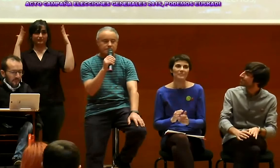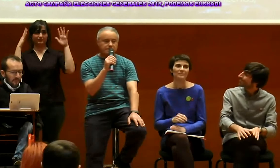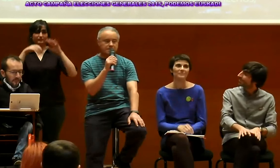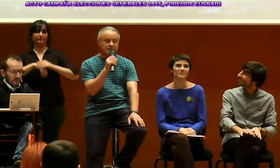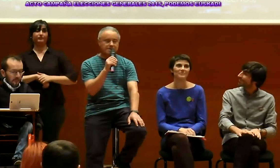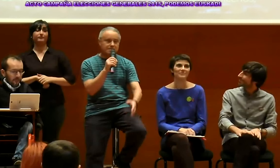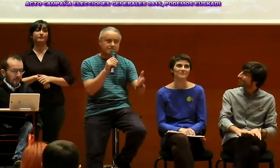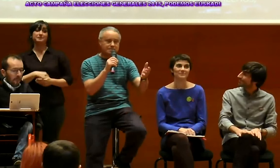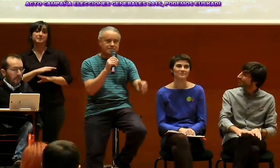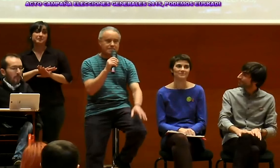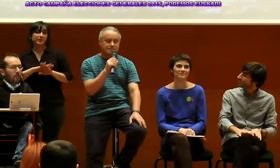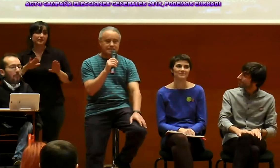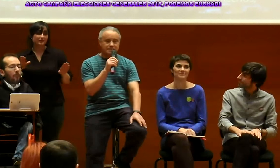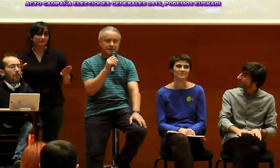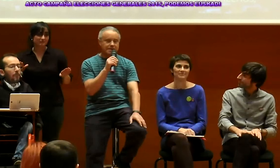Sin más,